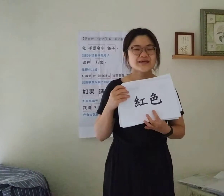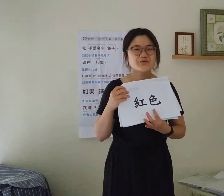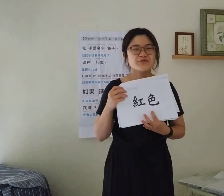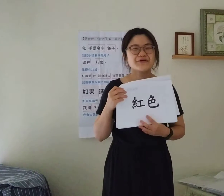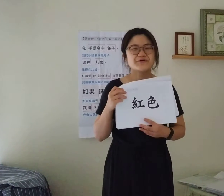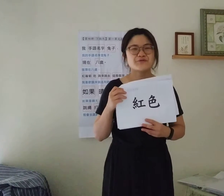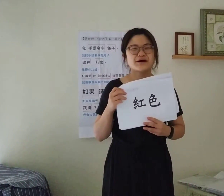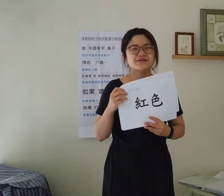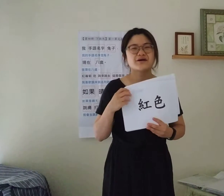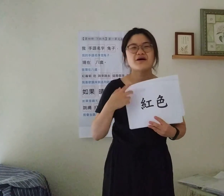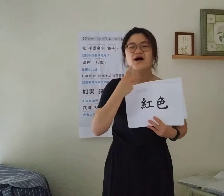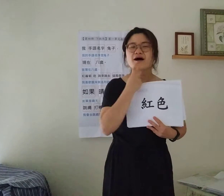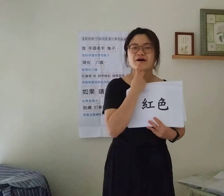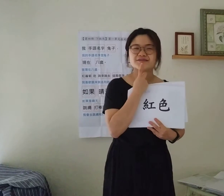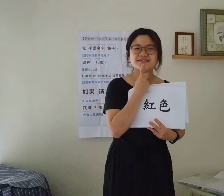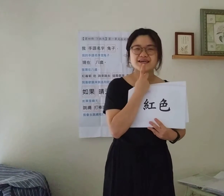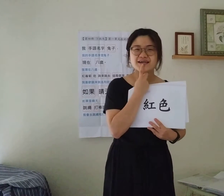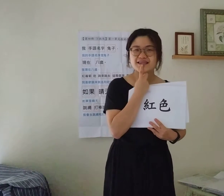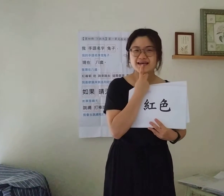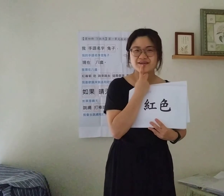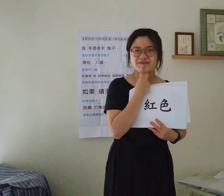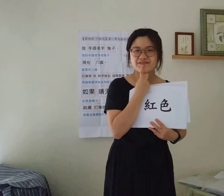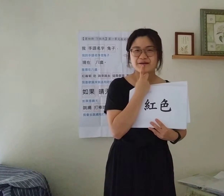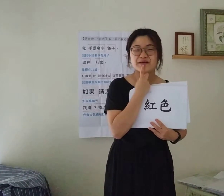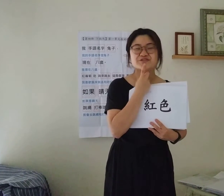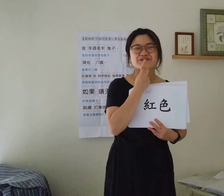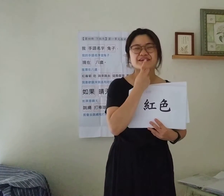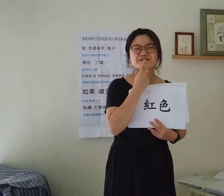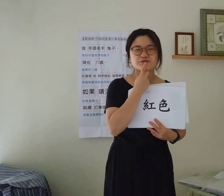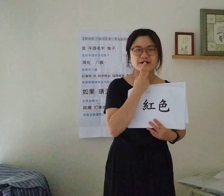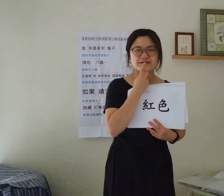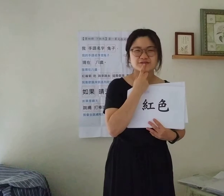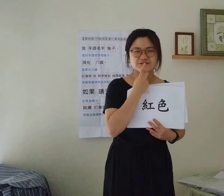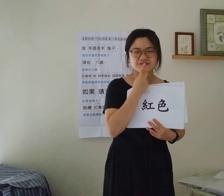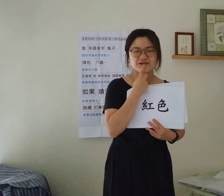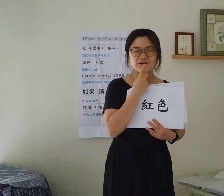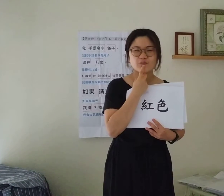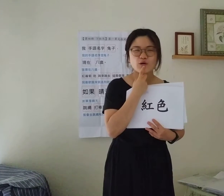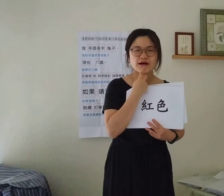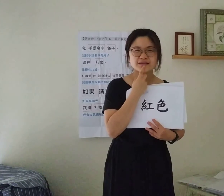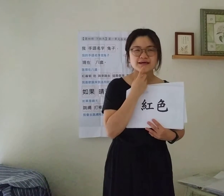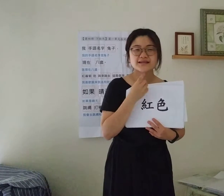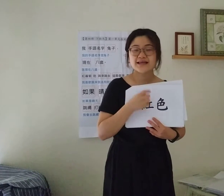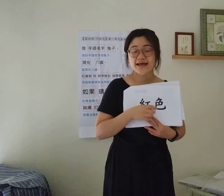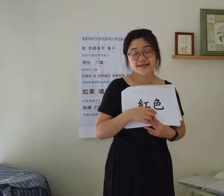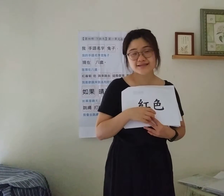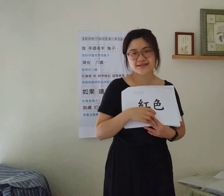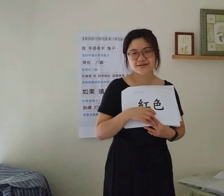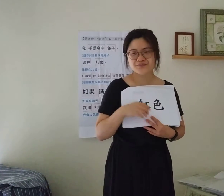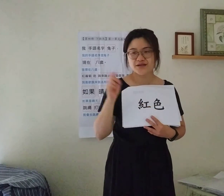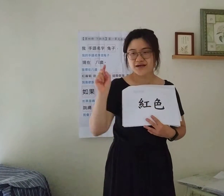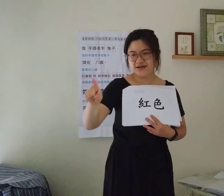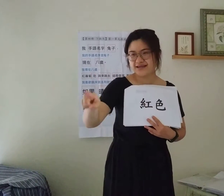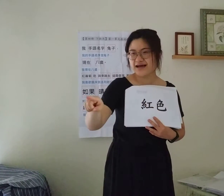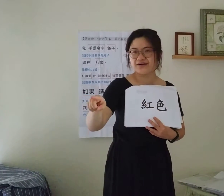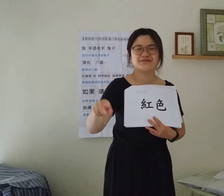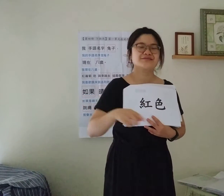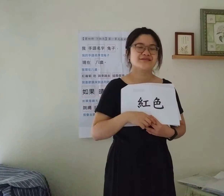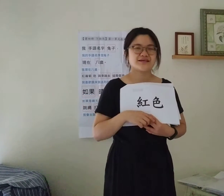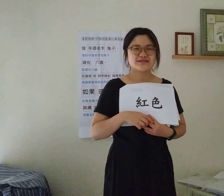部位有关哦。红色跟哪里有关？没错，跟嘴唇有关。那黑色呢？很好，